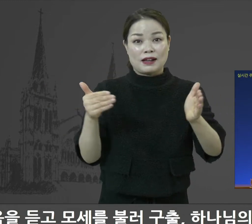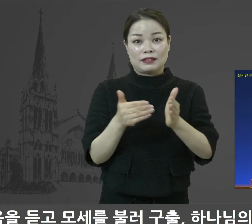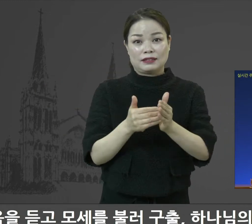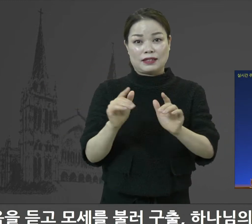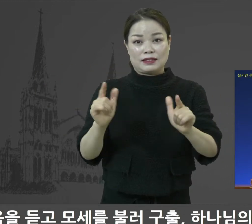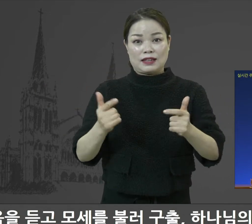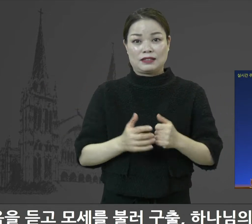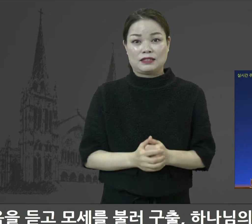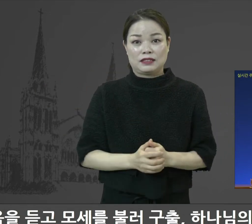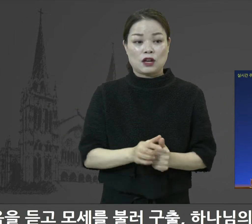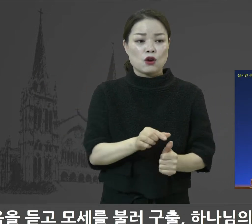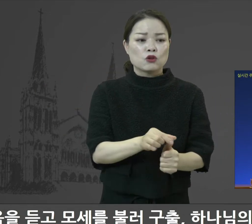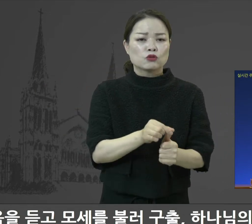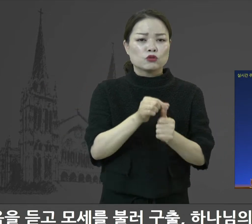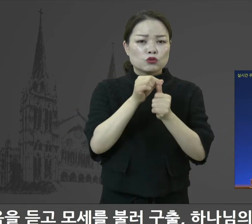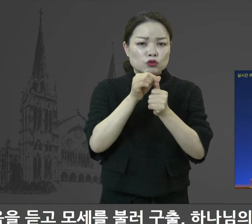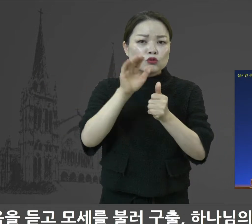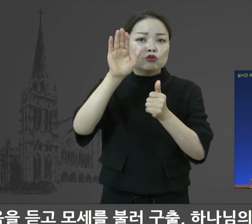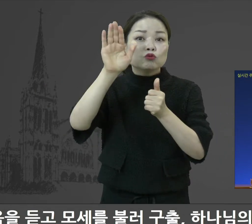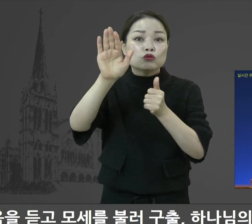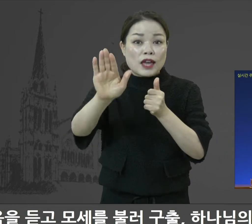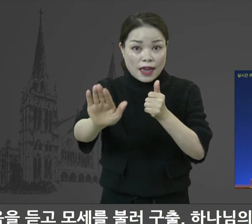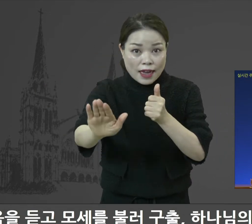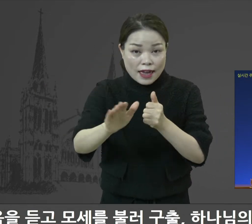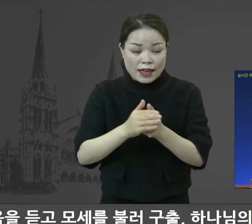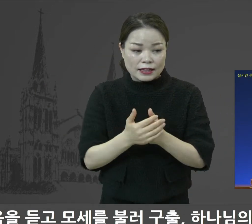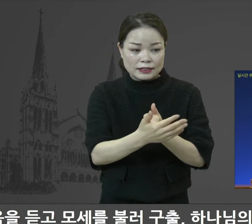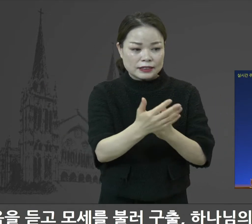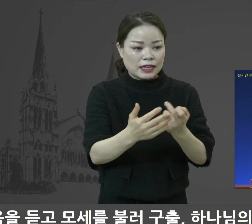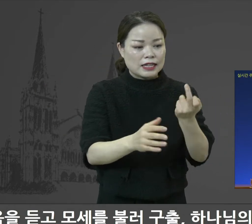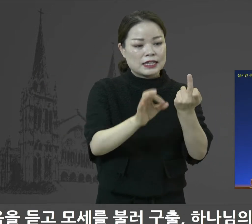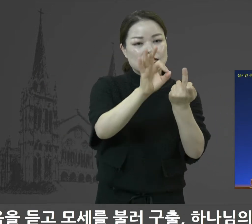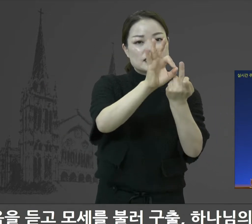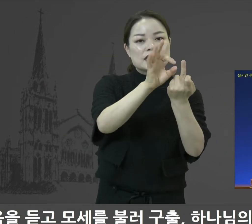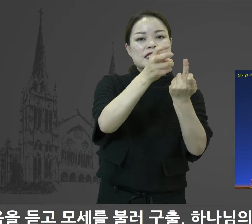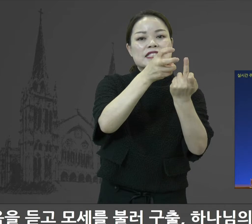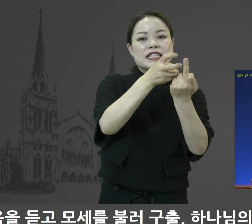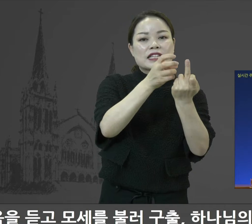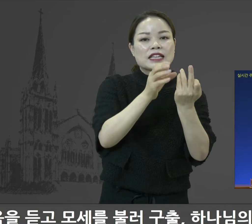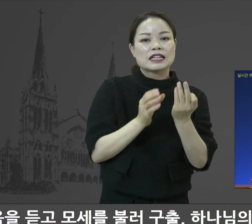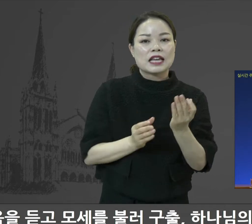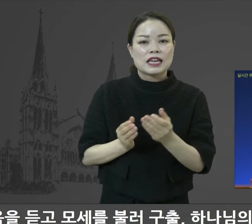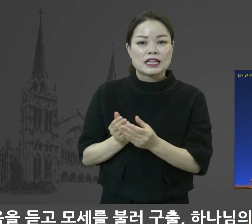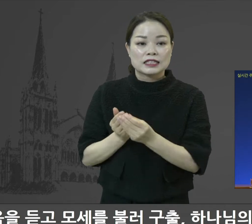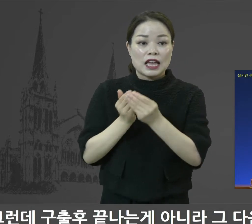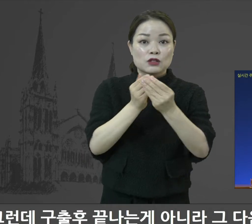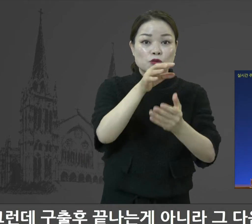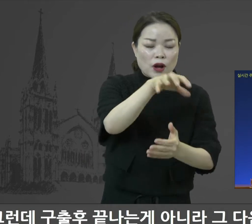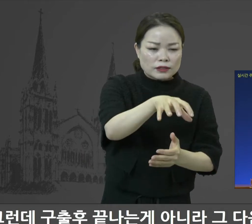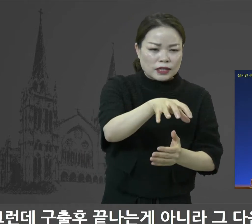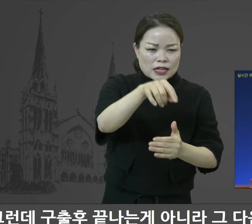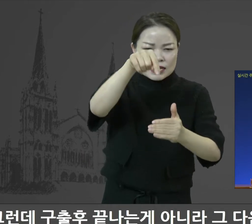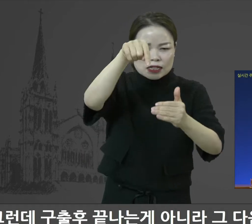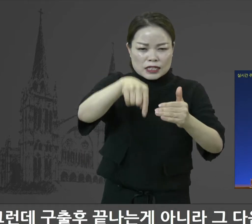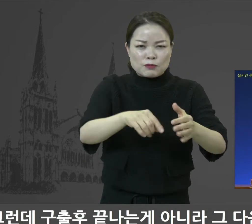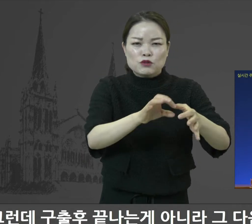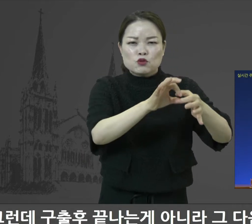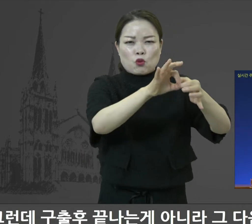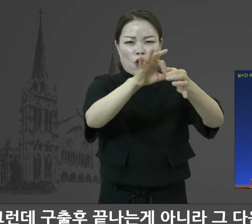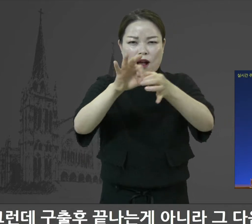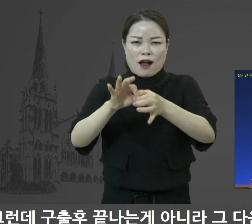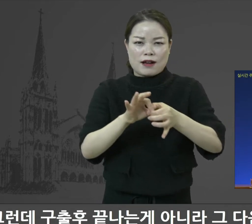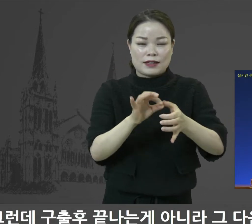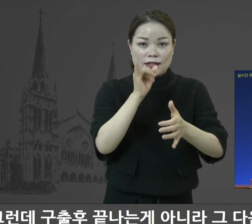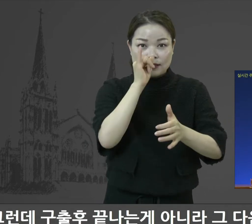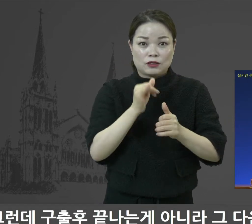아니고 구출한 다음에 그들을 시내산에 데리고 가서 그들과 깊은 관계를 맺게